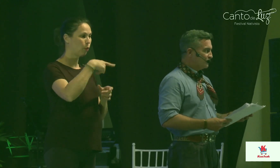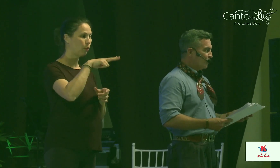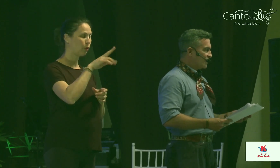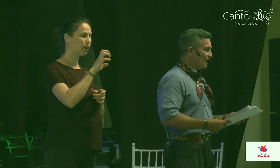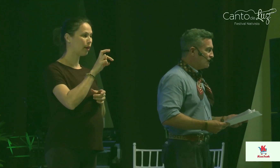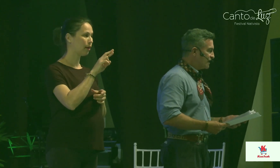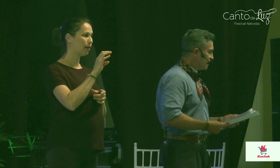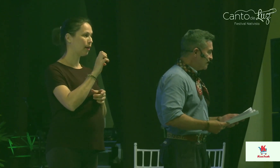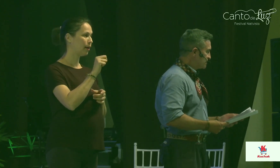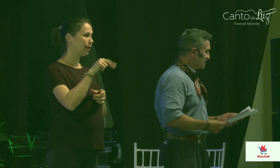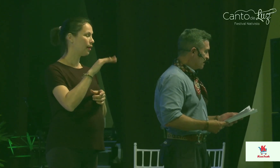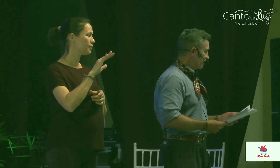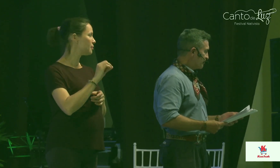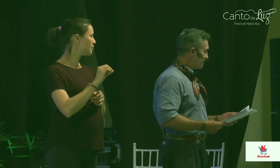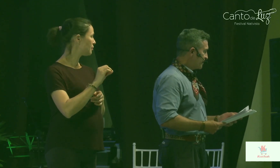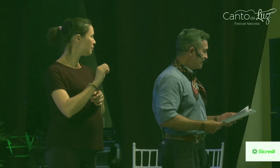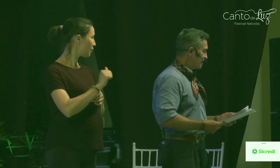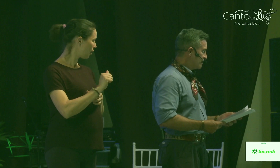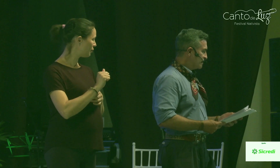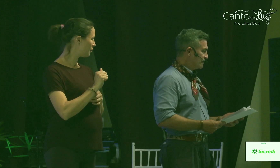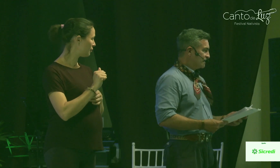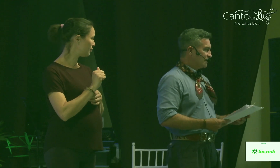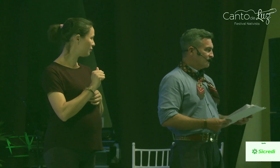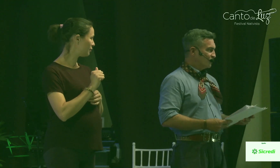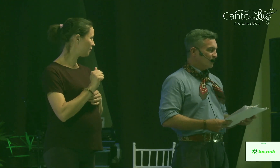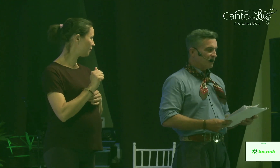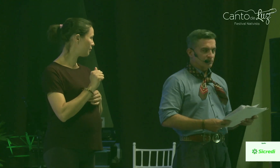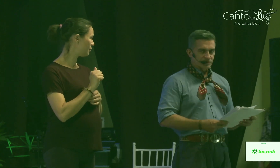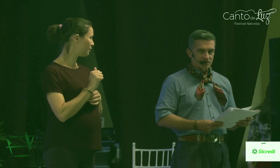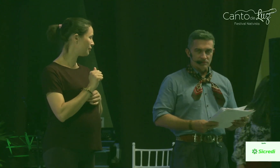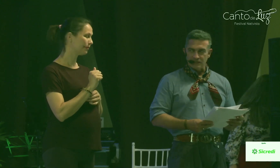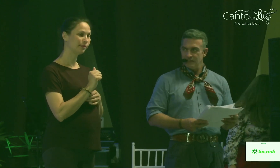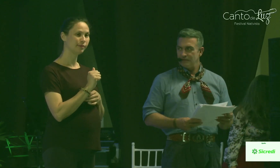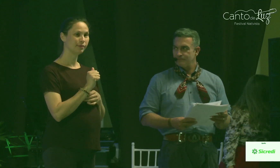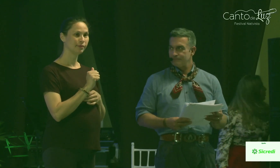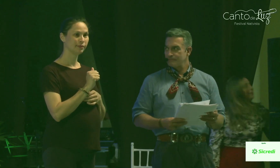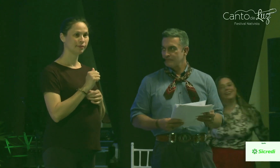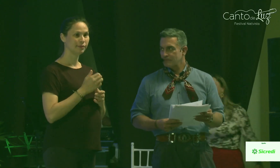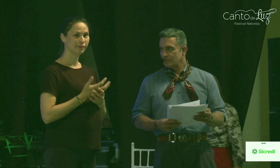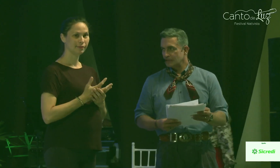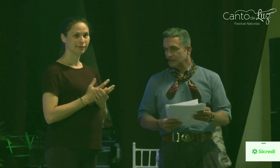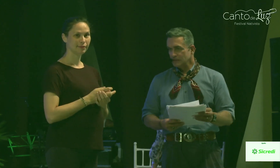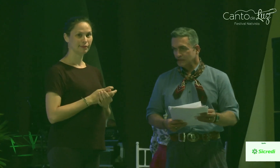Grupo Vocal Querência. Muito aplaudido aqui.